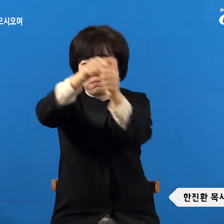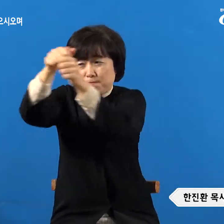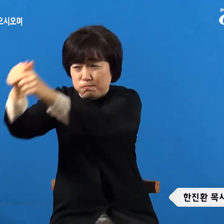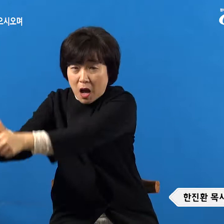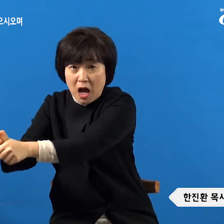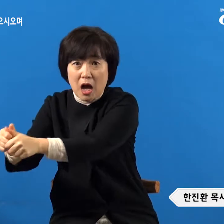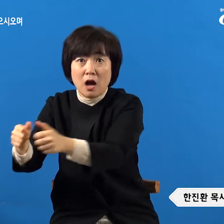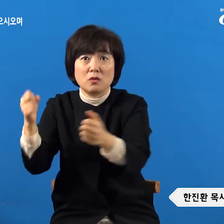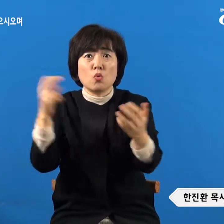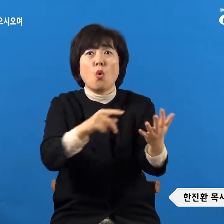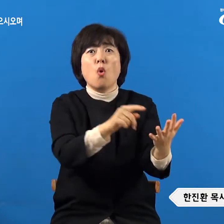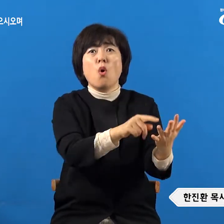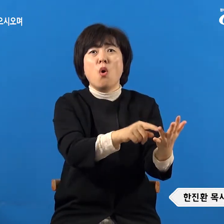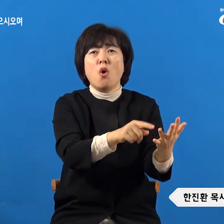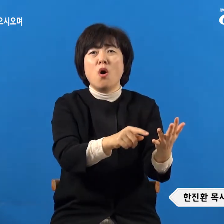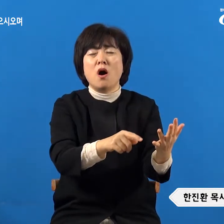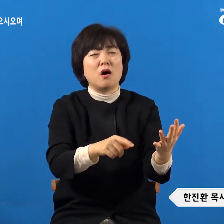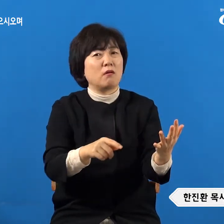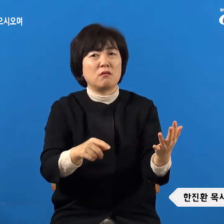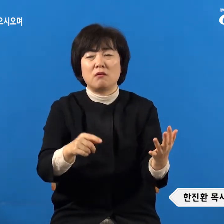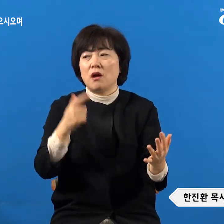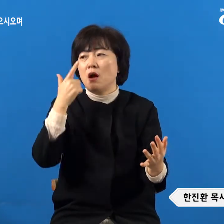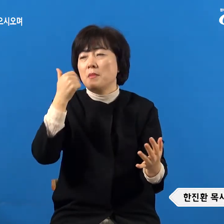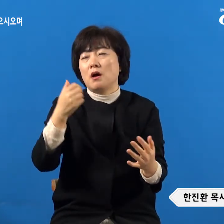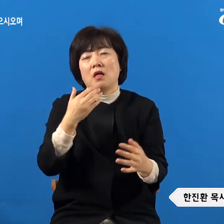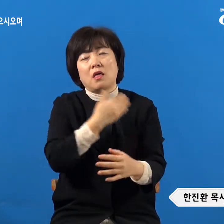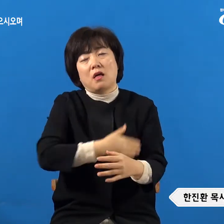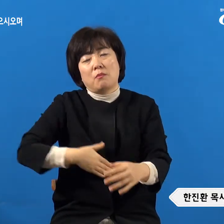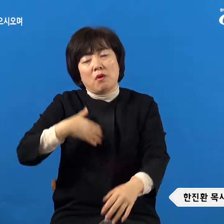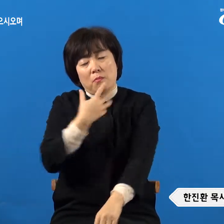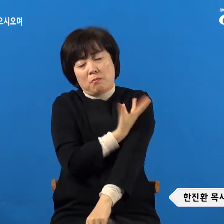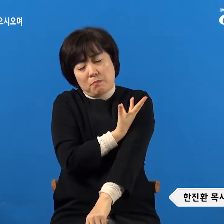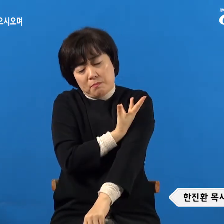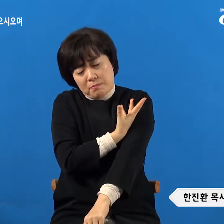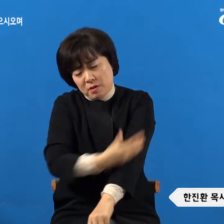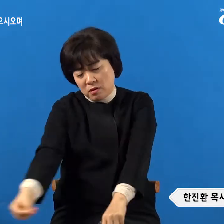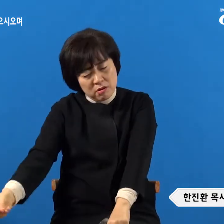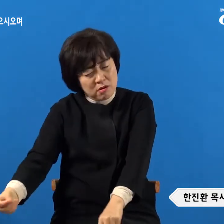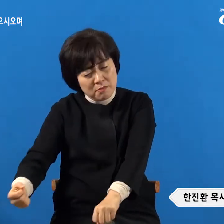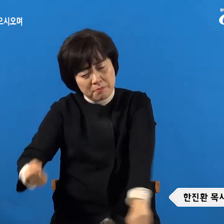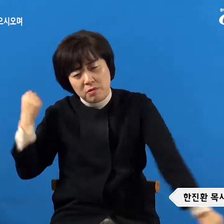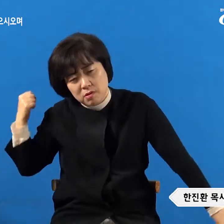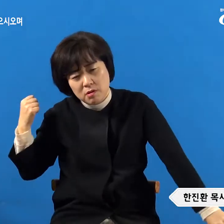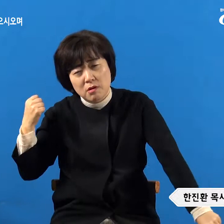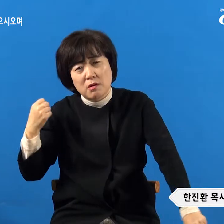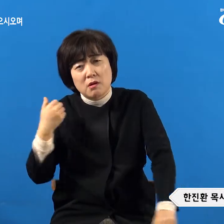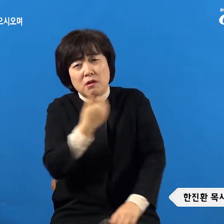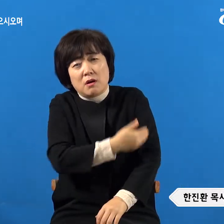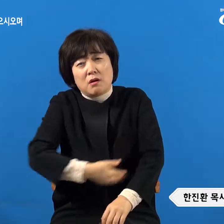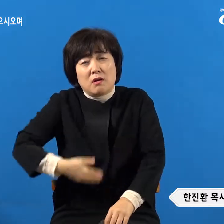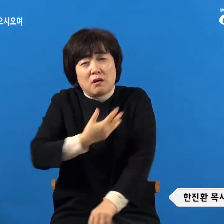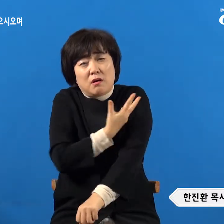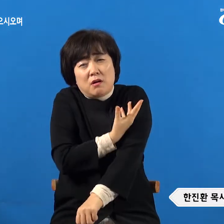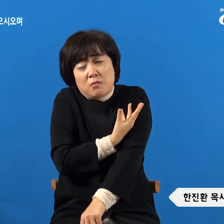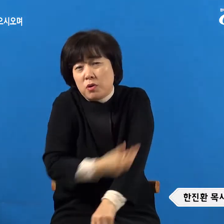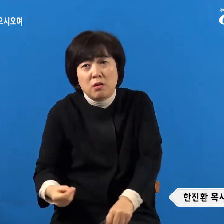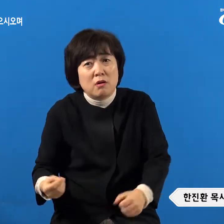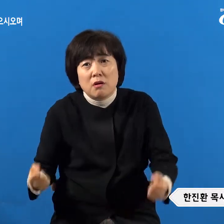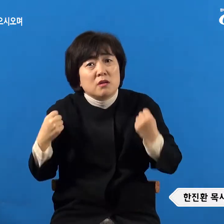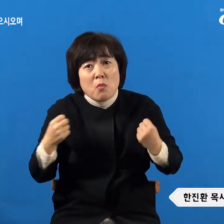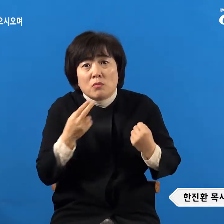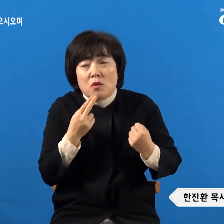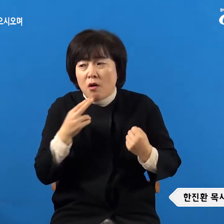당신 죽는다고 말렸지만은 그 아빠는 지미가 아직 배 안에 있어요. 나는 지미에게